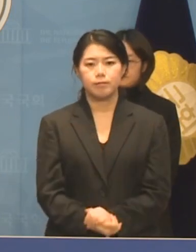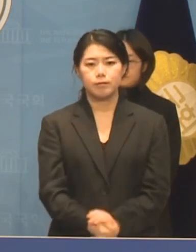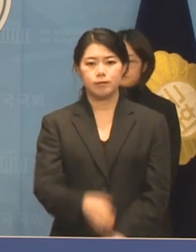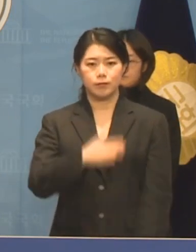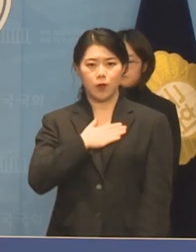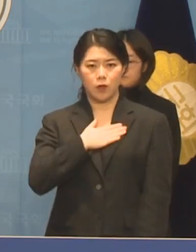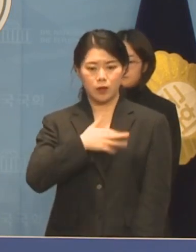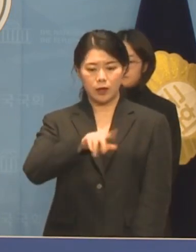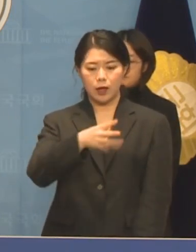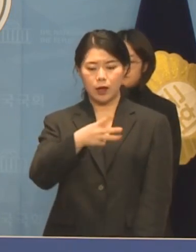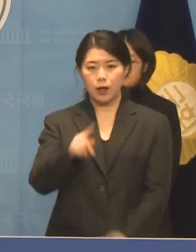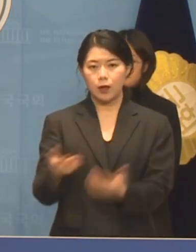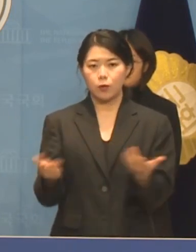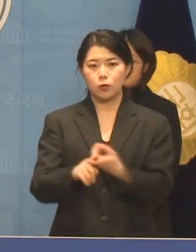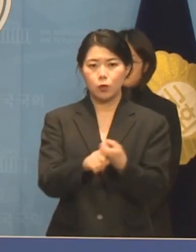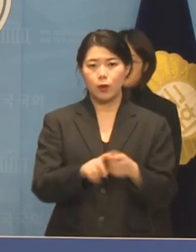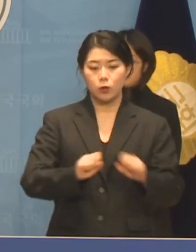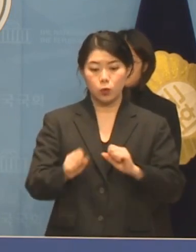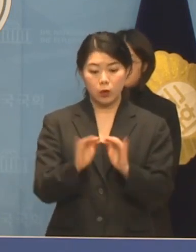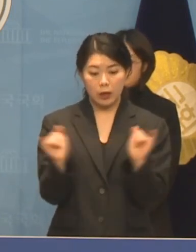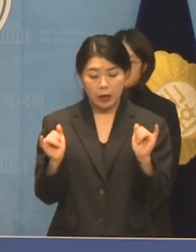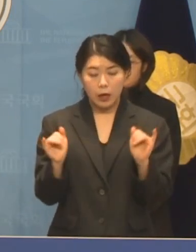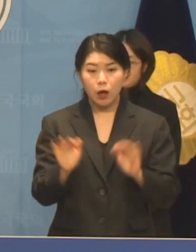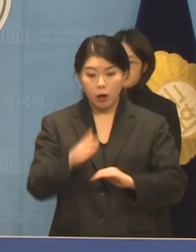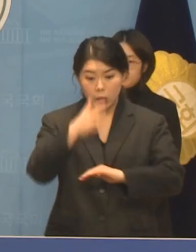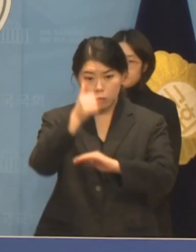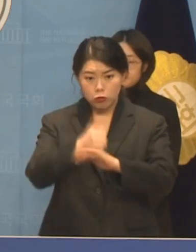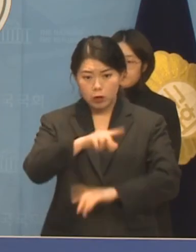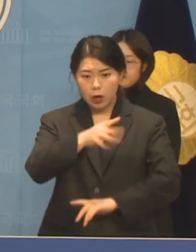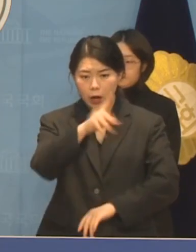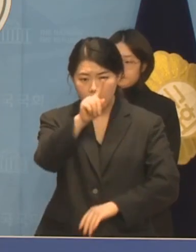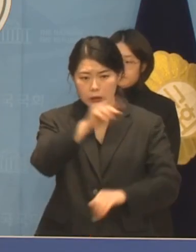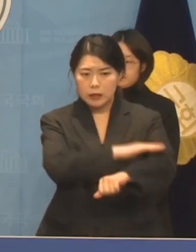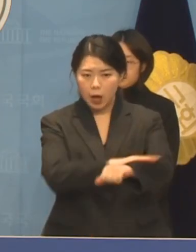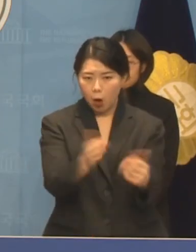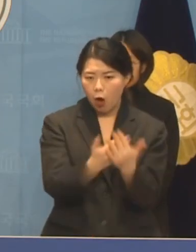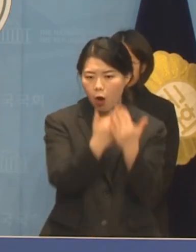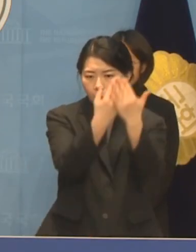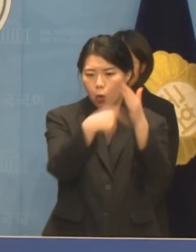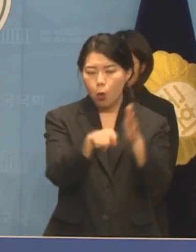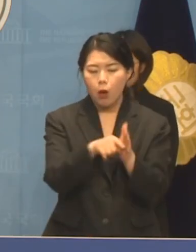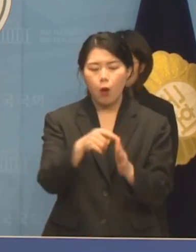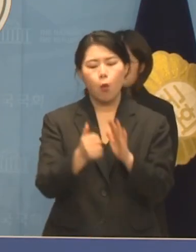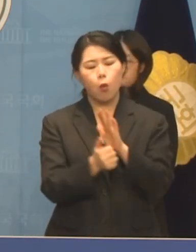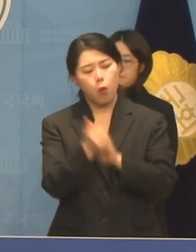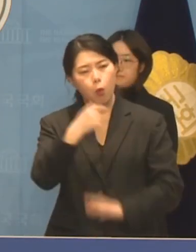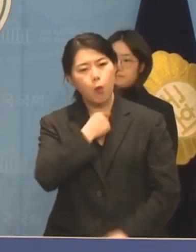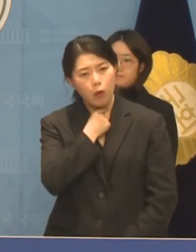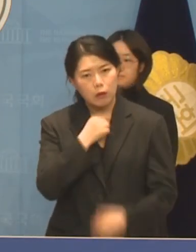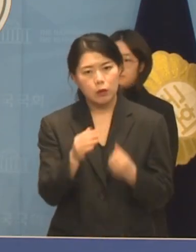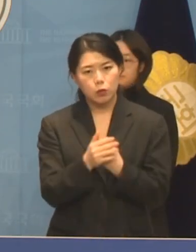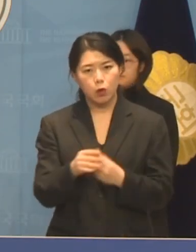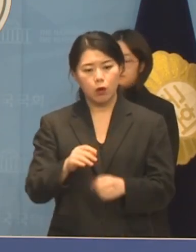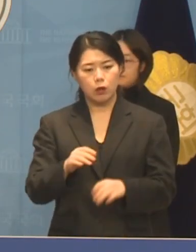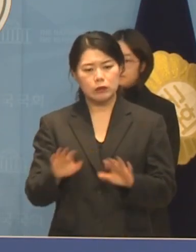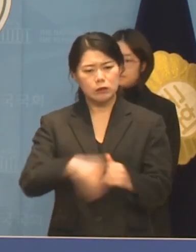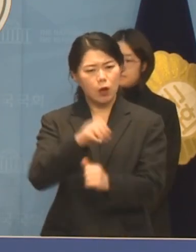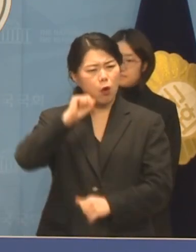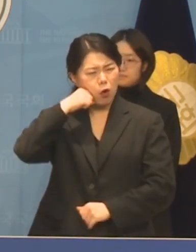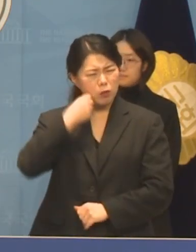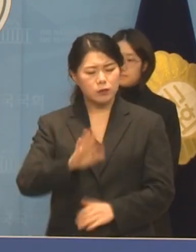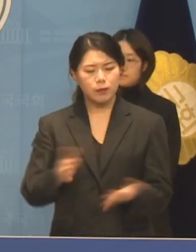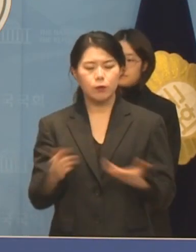저는 카라 노조 활동가들은 결국은 카라가 잘 되기를 희망하는 마음으로 어려움 속에서도 노조 활동을 하고